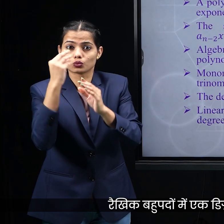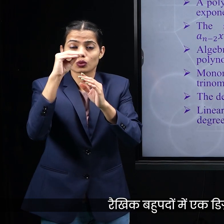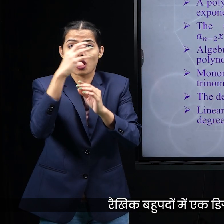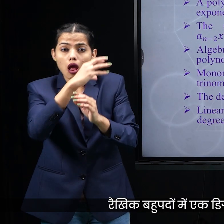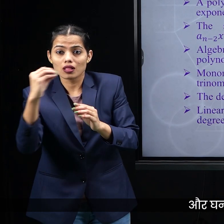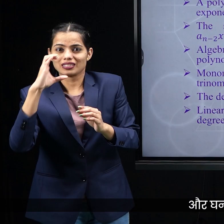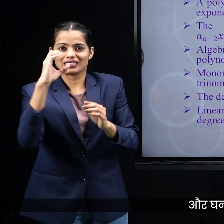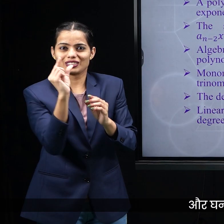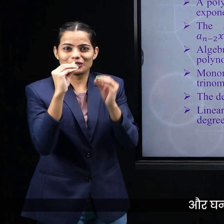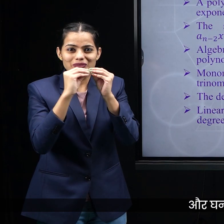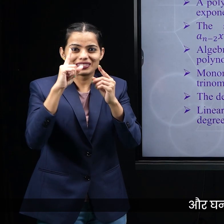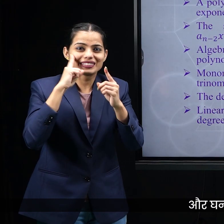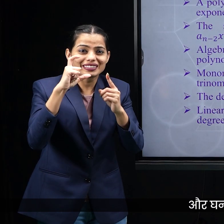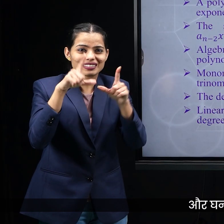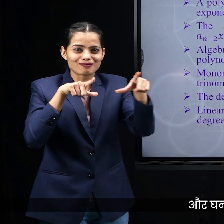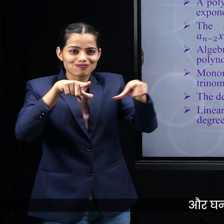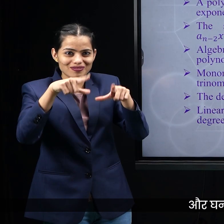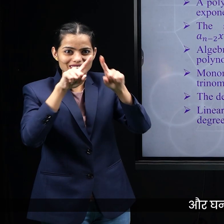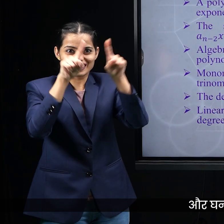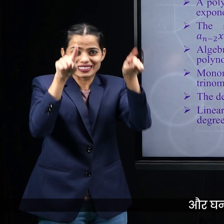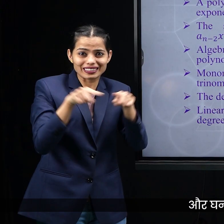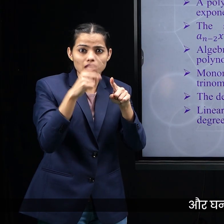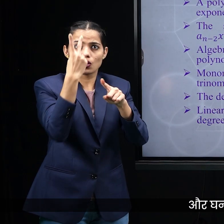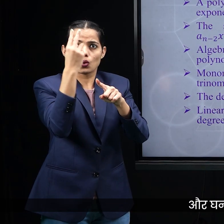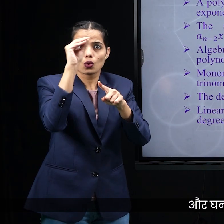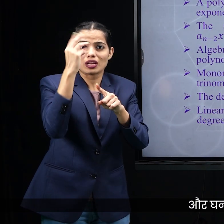है और धन बहुपद में एक डिग्री 3 होती है।